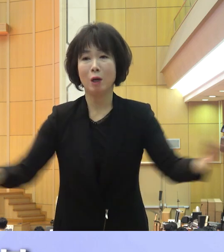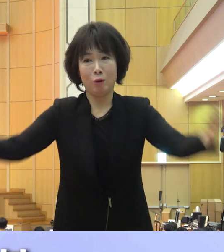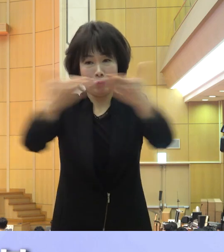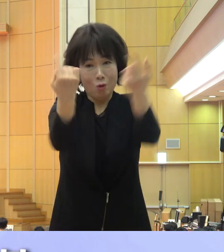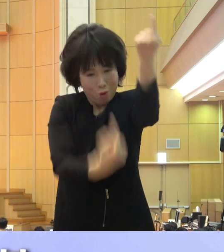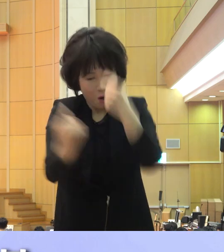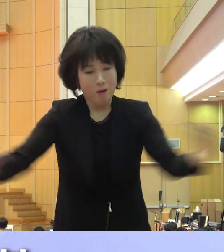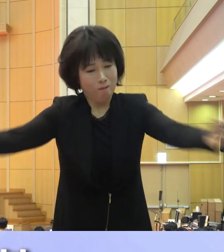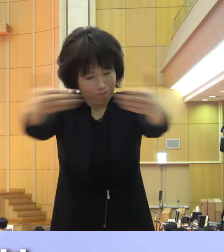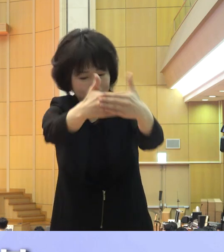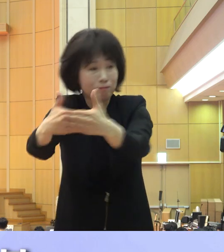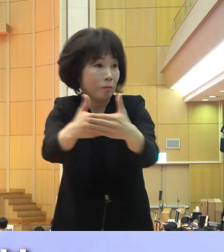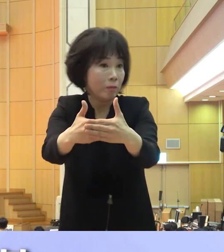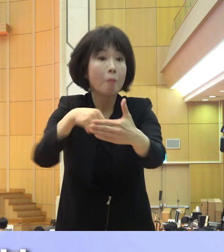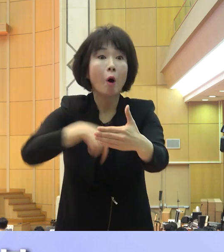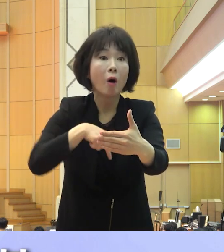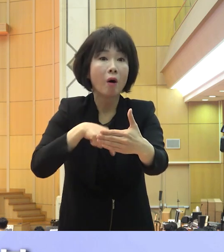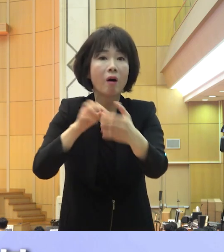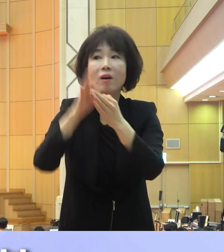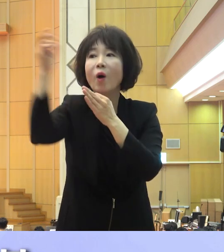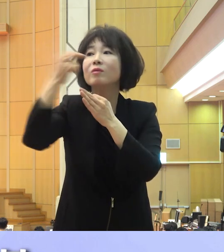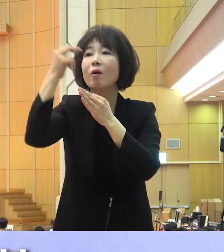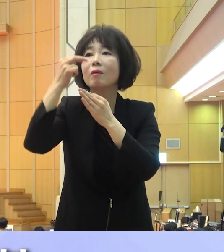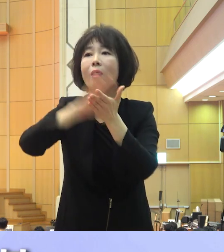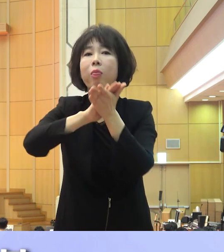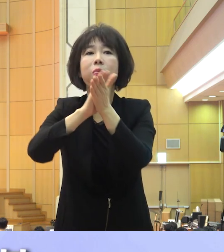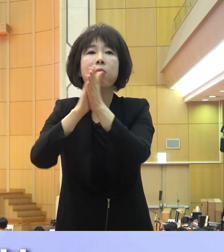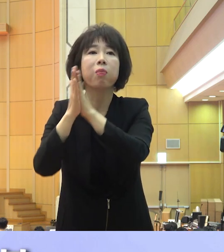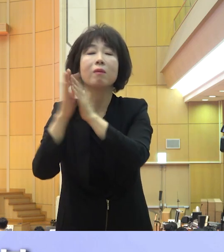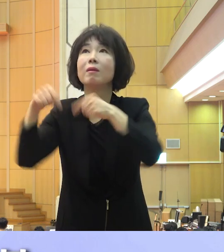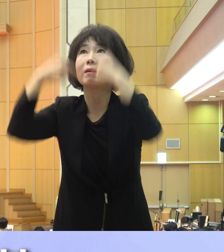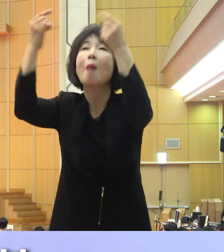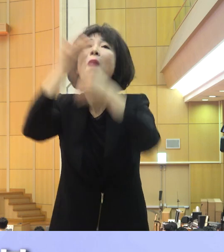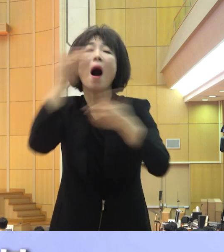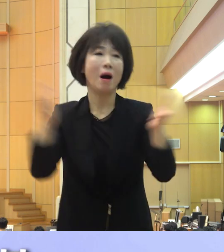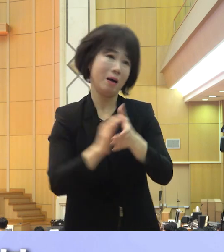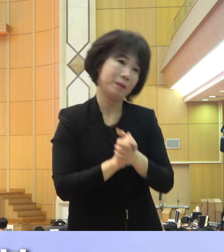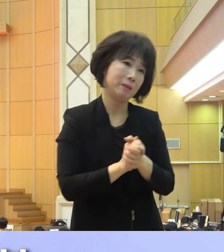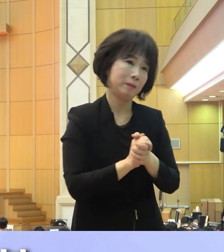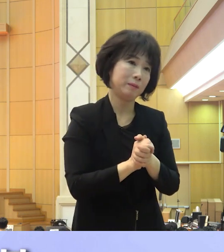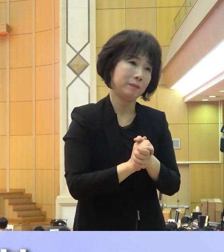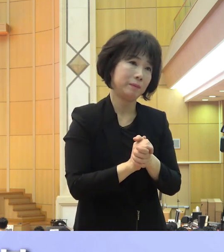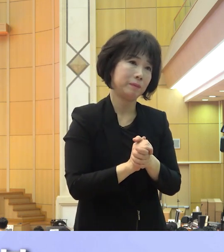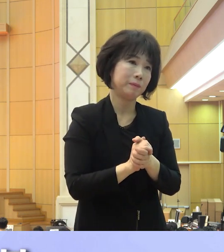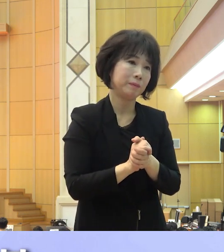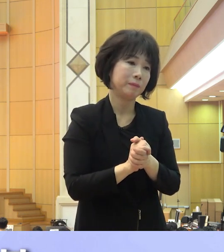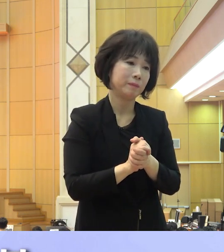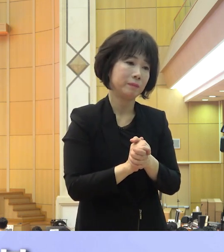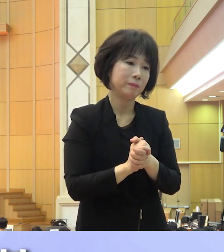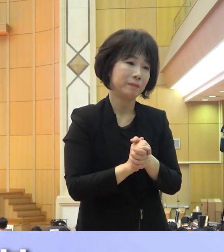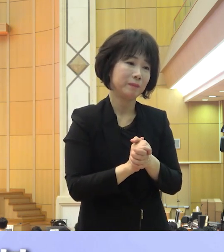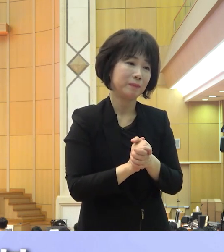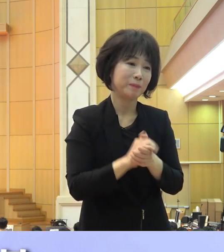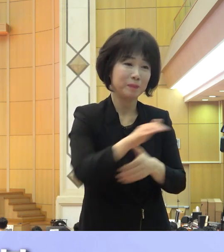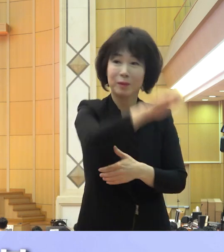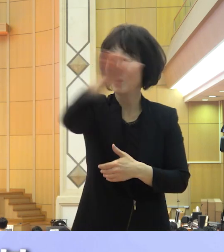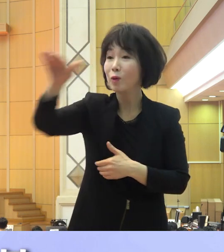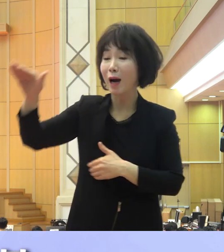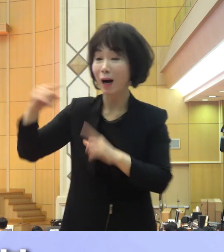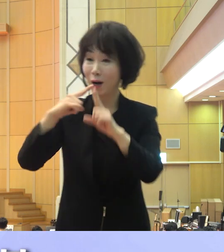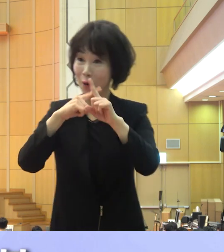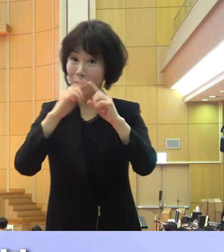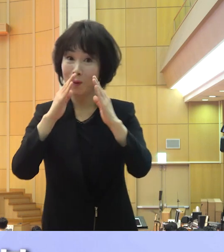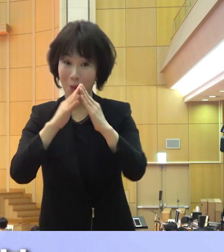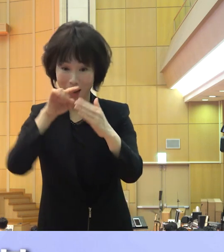그래서 마치 달걀이 둥주리 속에 들어가면 암탉이 품듯이 우리가 교회